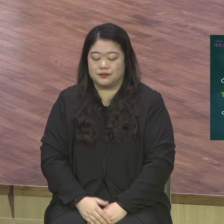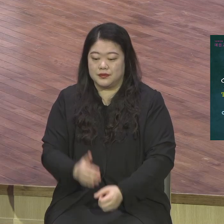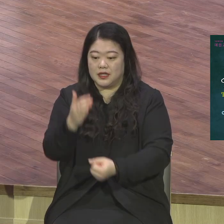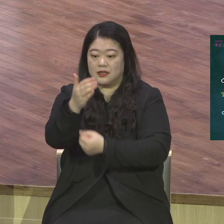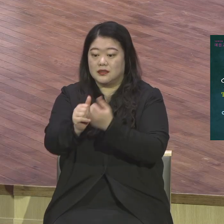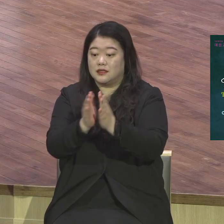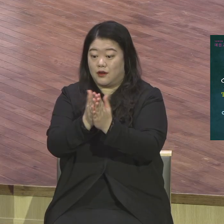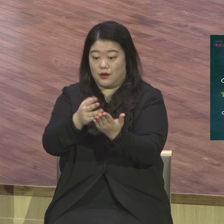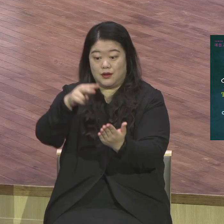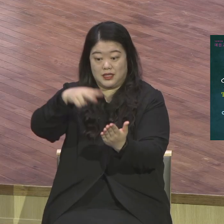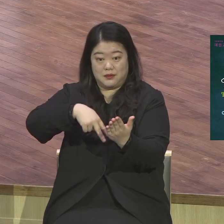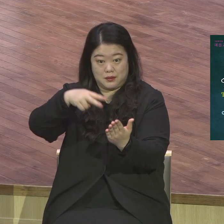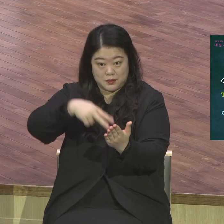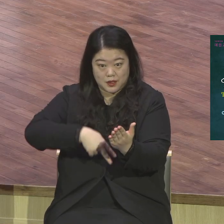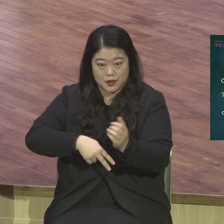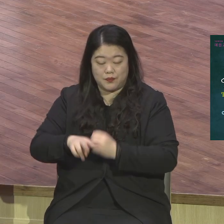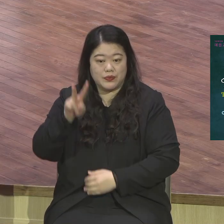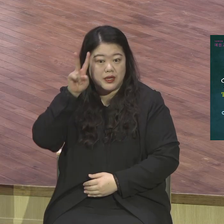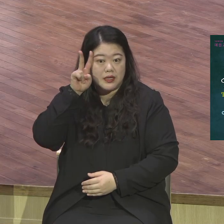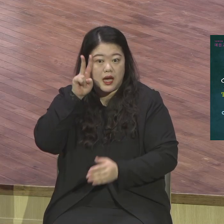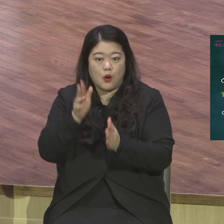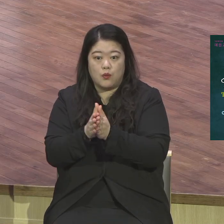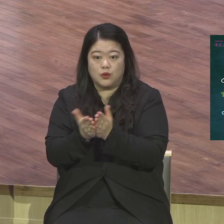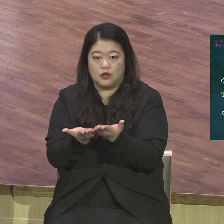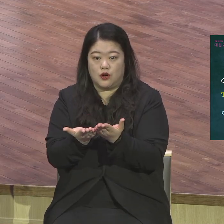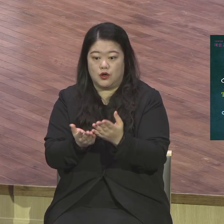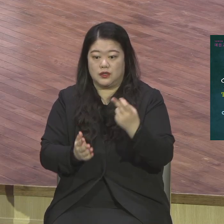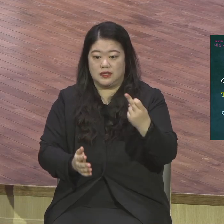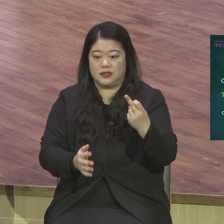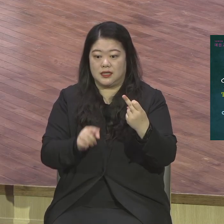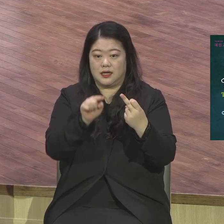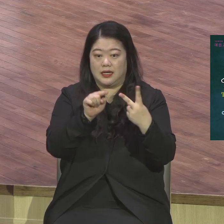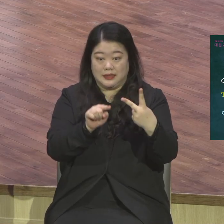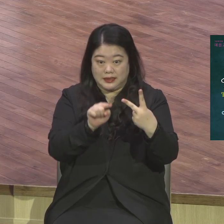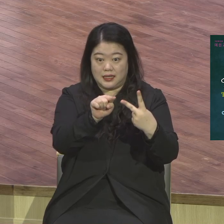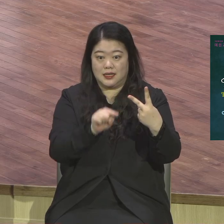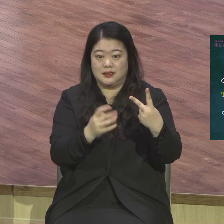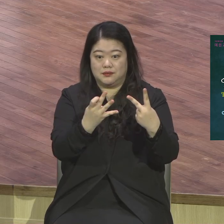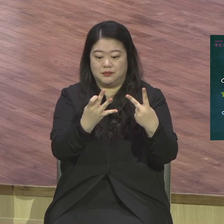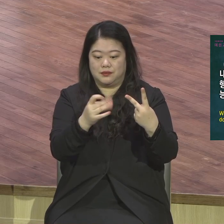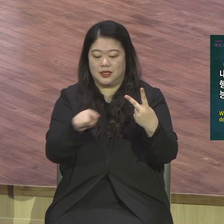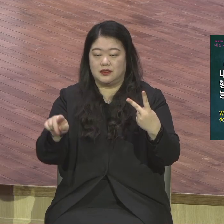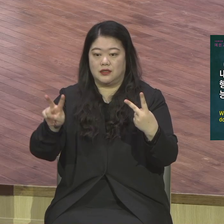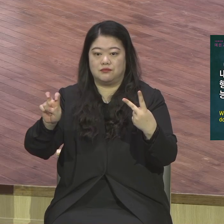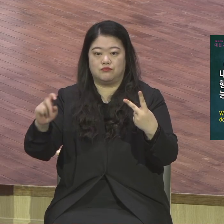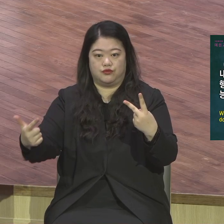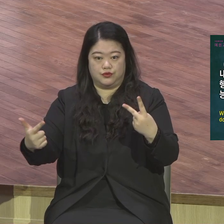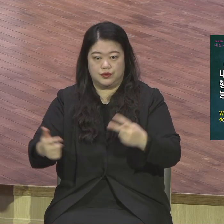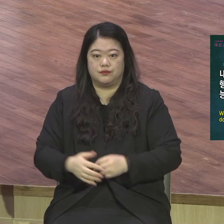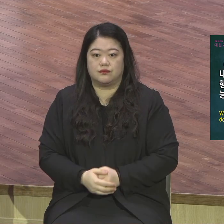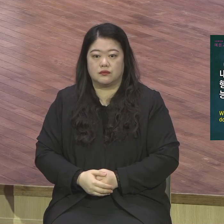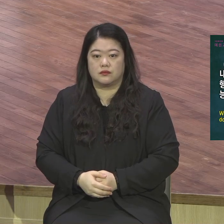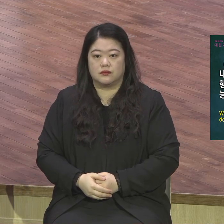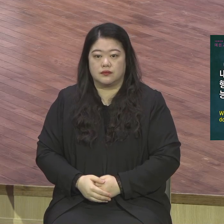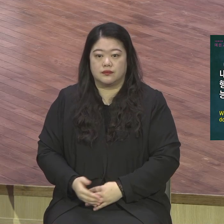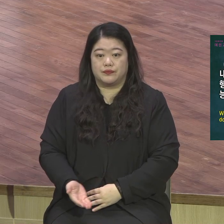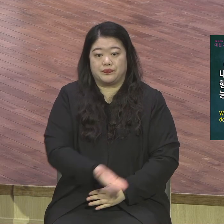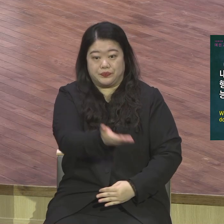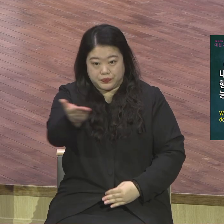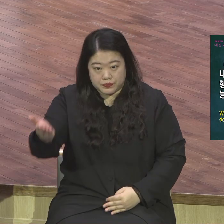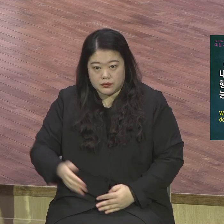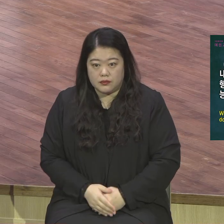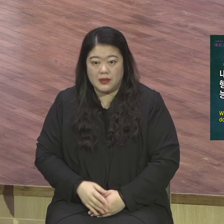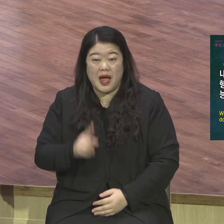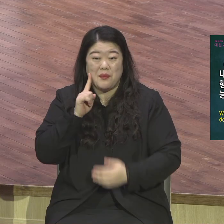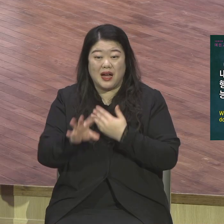오늘 은혜 받고 성취될 하나님의 말씀은 야고보서 2장 14절에서 26절입니다. 내 형제들아, 만일